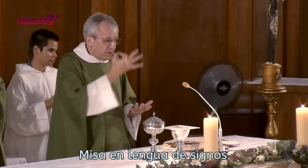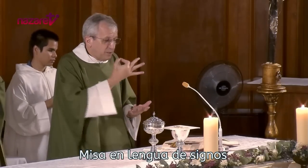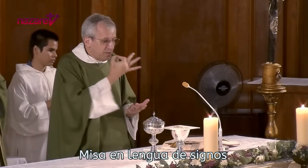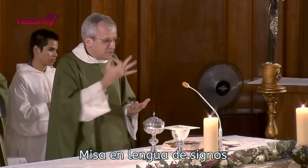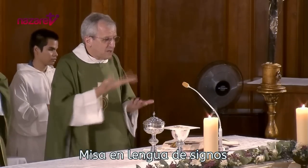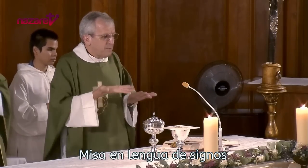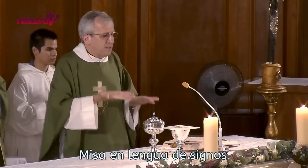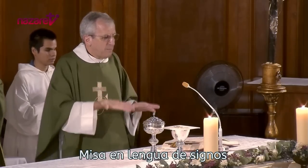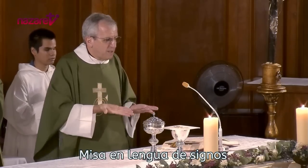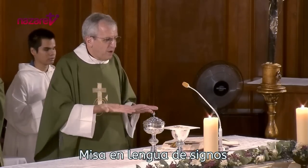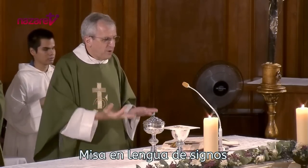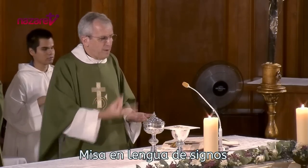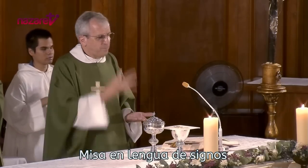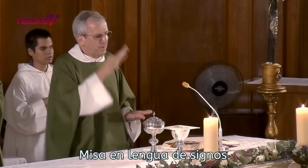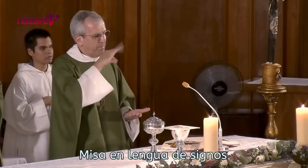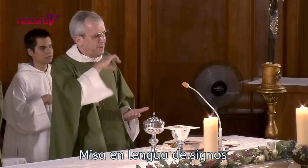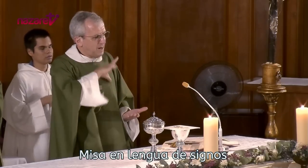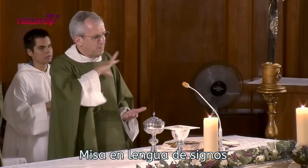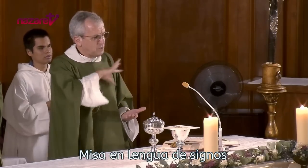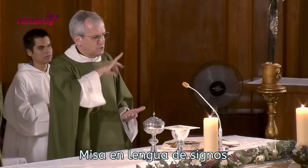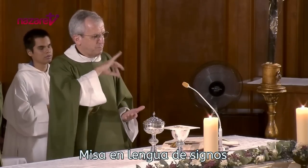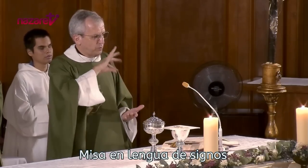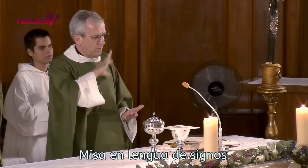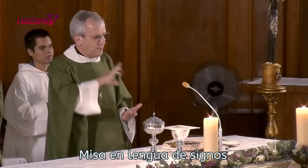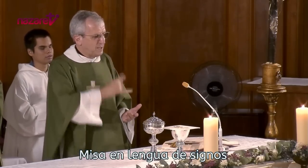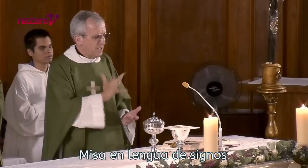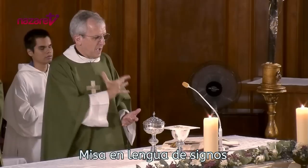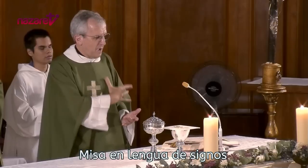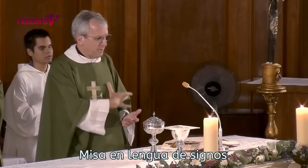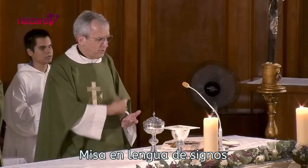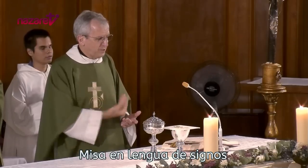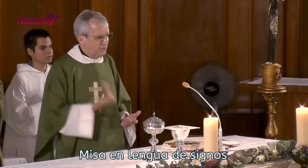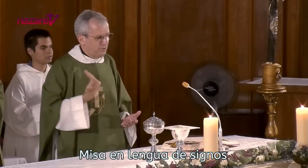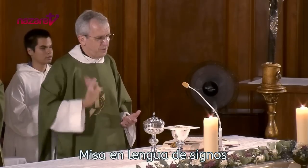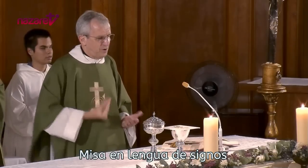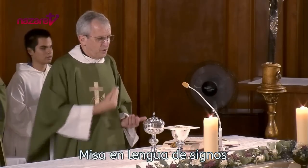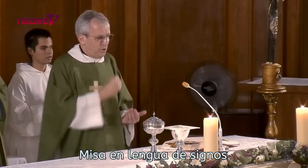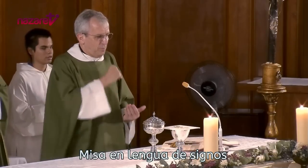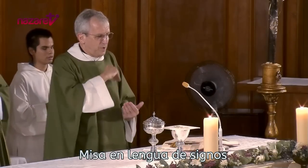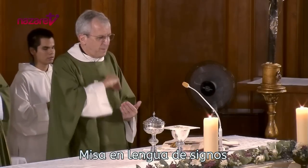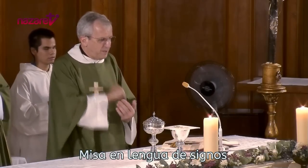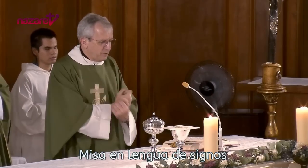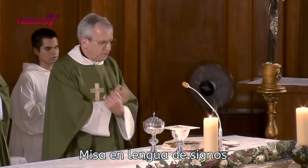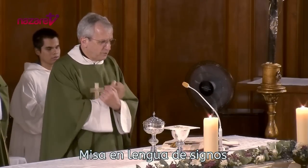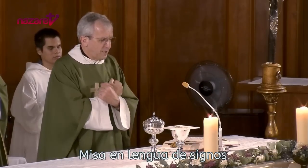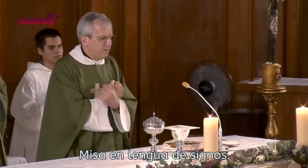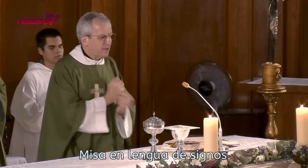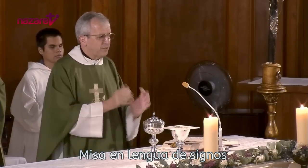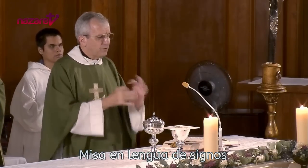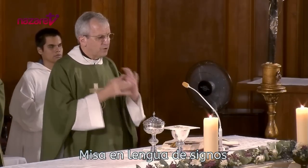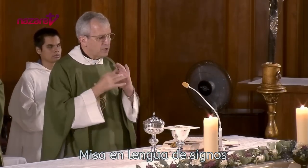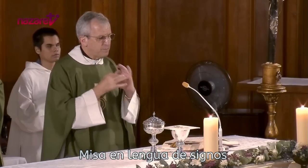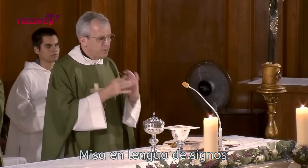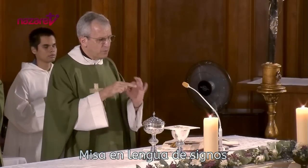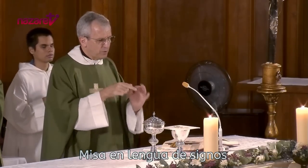recibirte sacramentalmente ahora, ven al menos espiritualmente a mi corazón. Como ya ha venido, te abrazo y me uno a